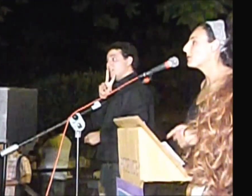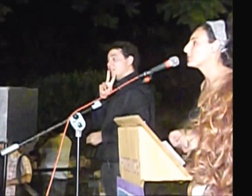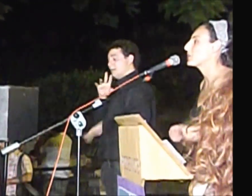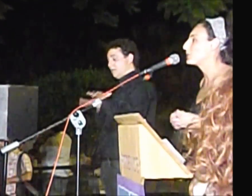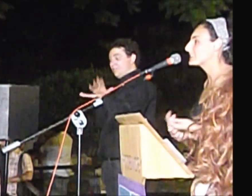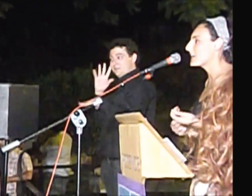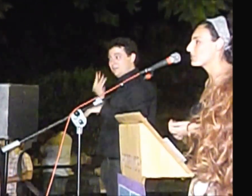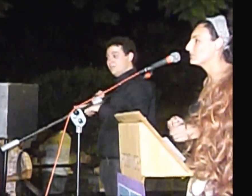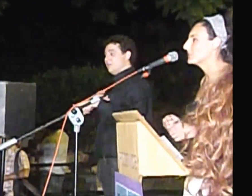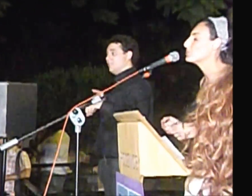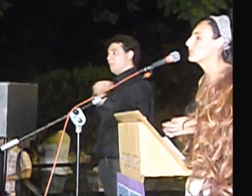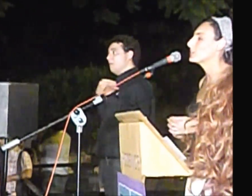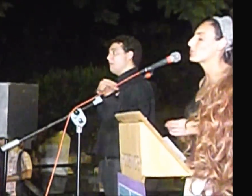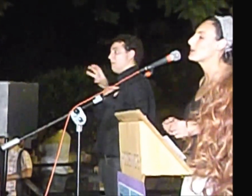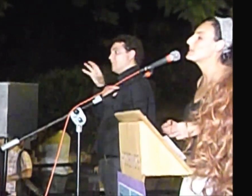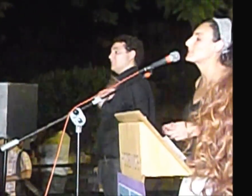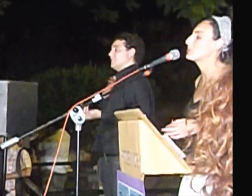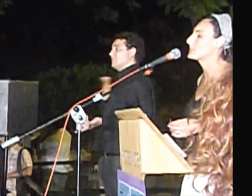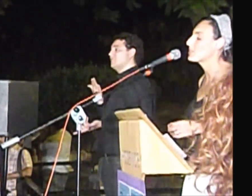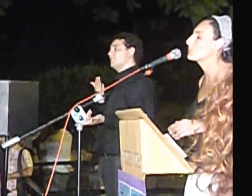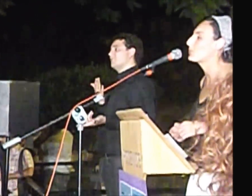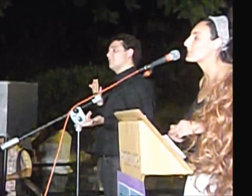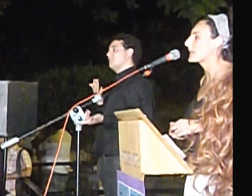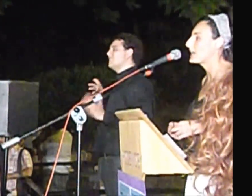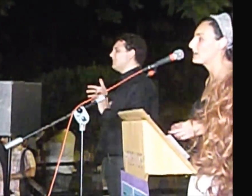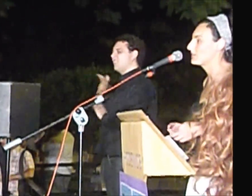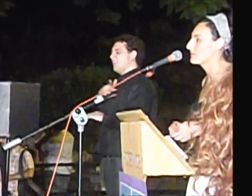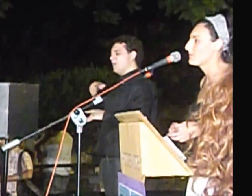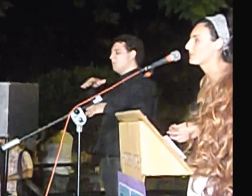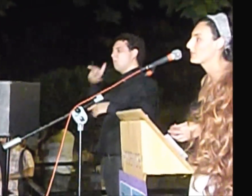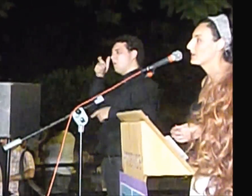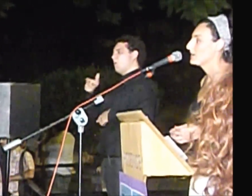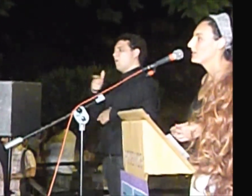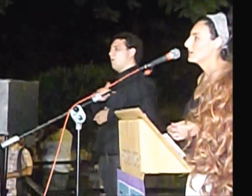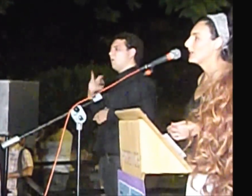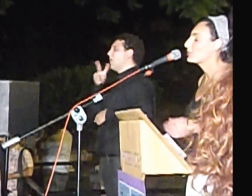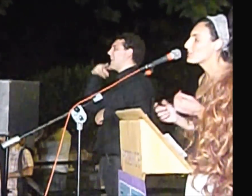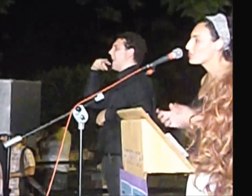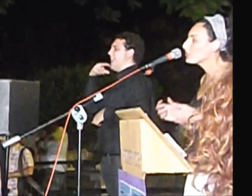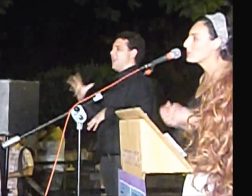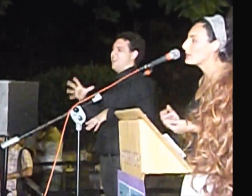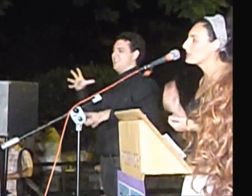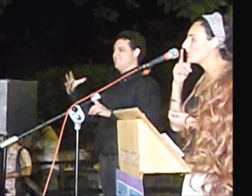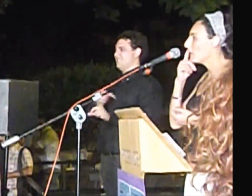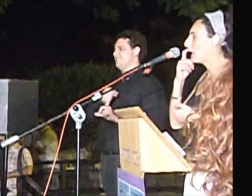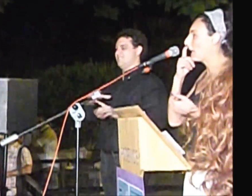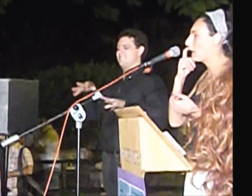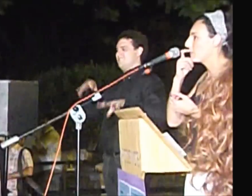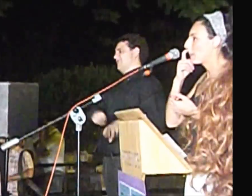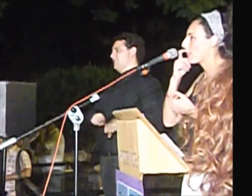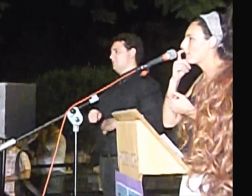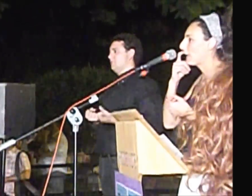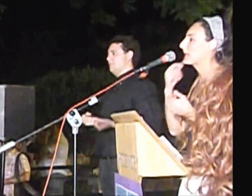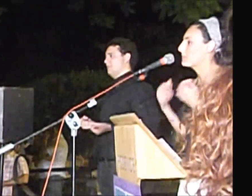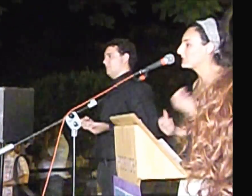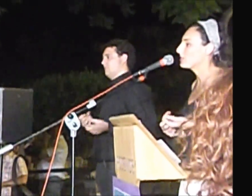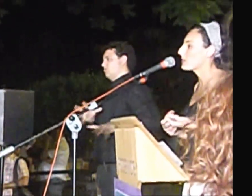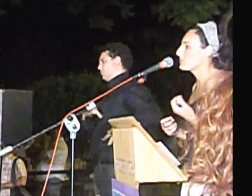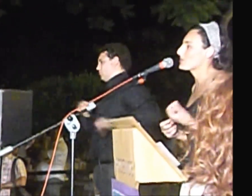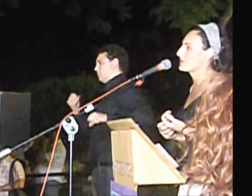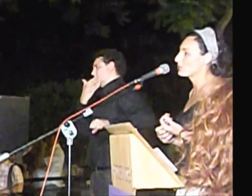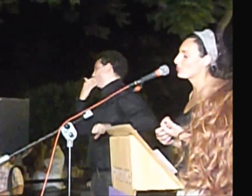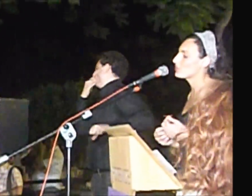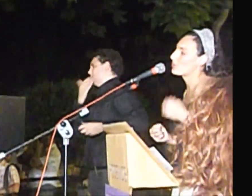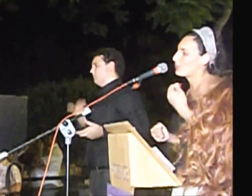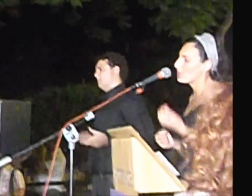es un pueblo secuestrado, es un pueblo absolutamente secuestrado por Israel. Entonces yo os invito a que la presión